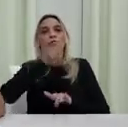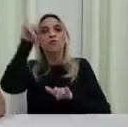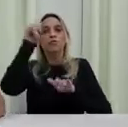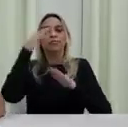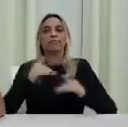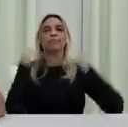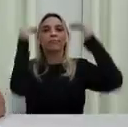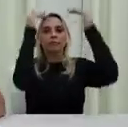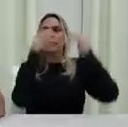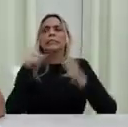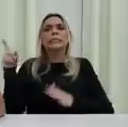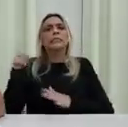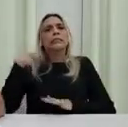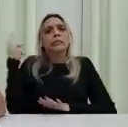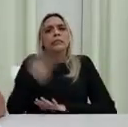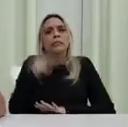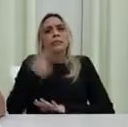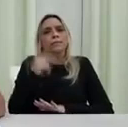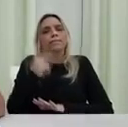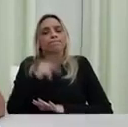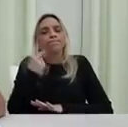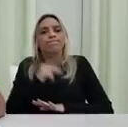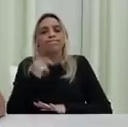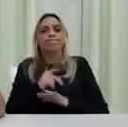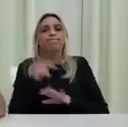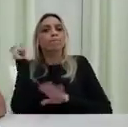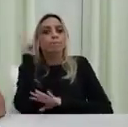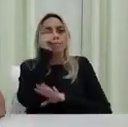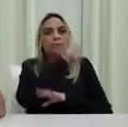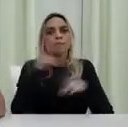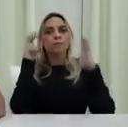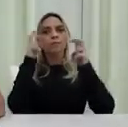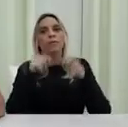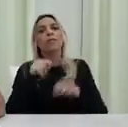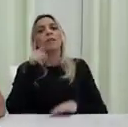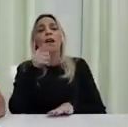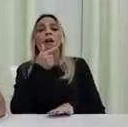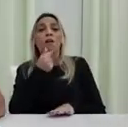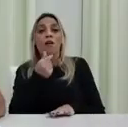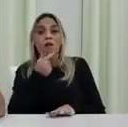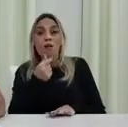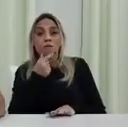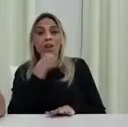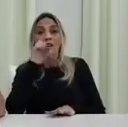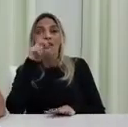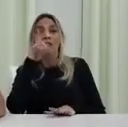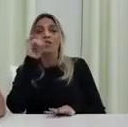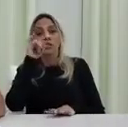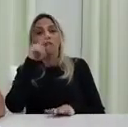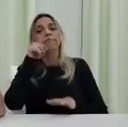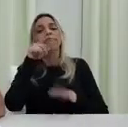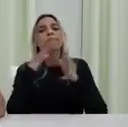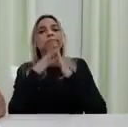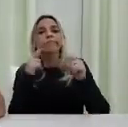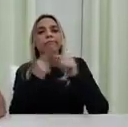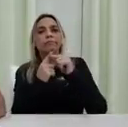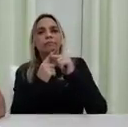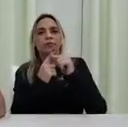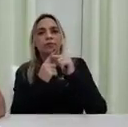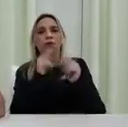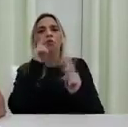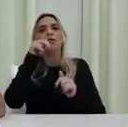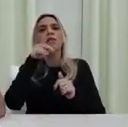querer mais, né? E citava ali da Igreja Universal do Reino de Deus, o Edir Macedo e esposa. Realmente eu